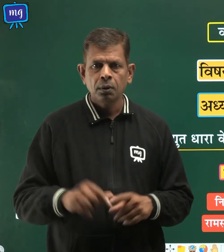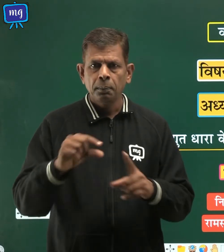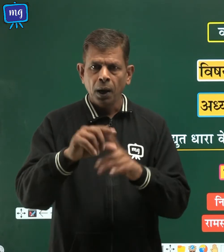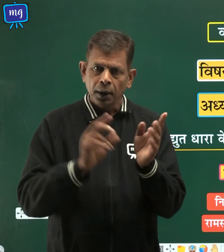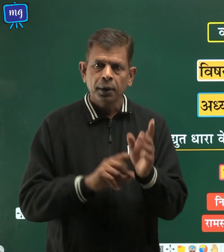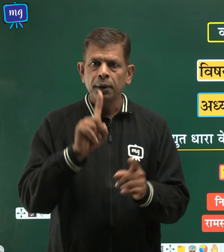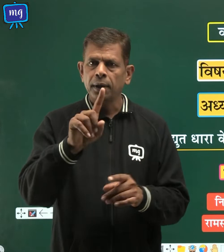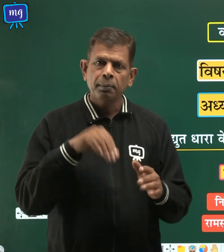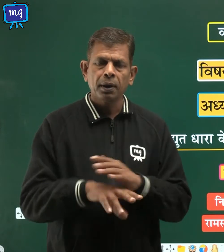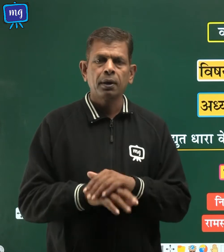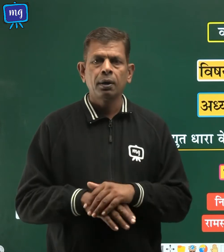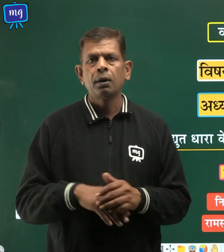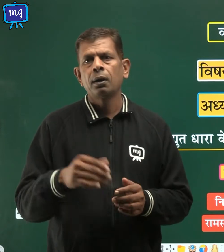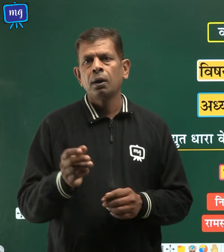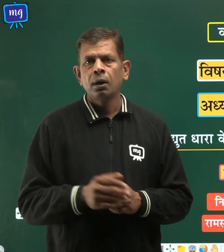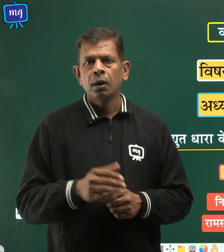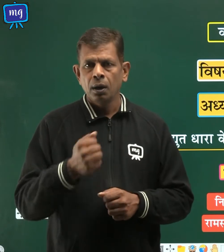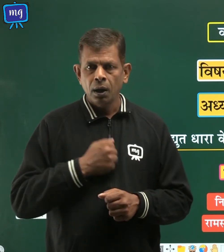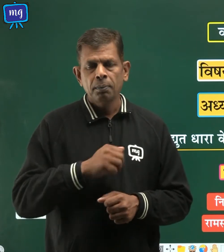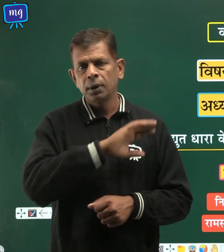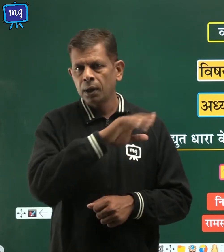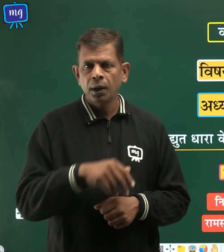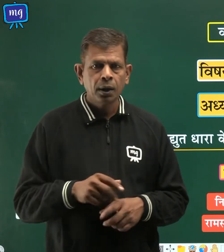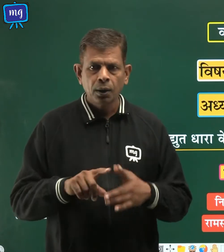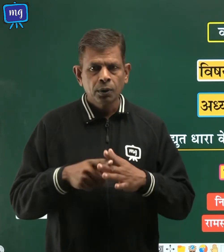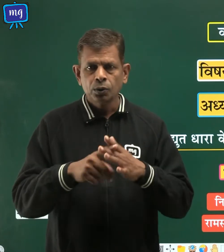में हमने विद्युत धारा के